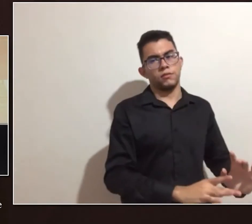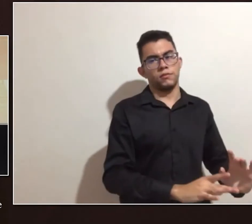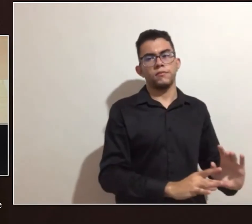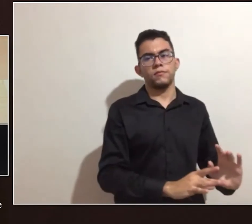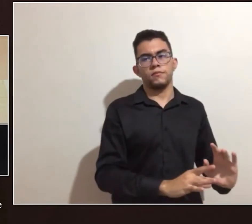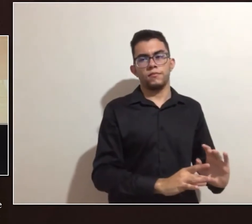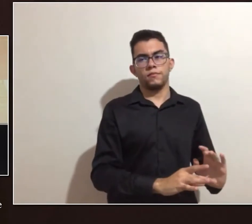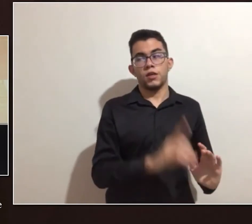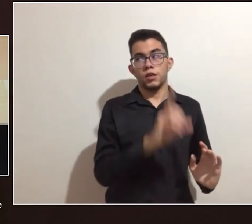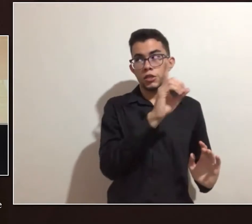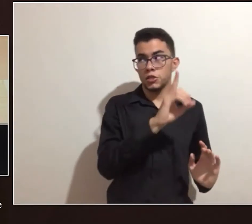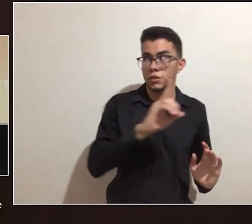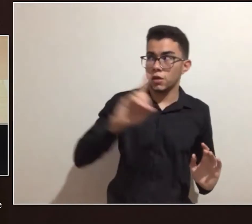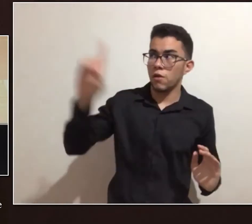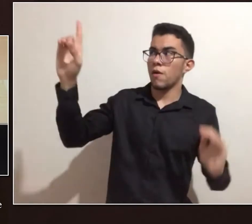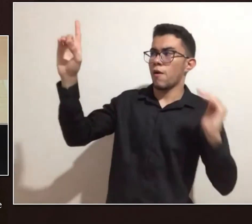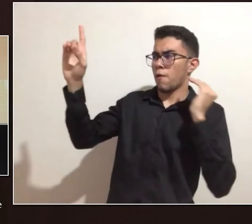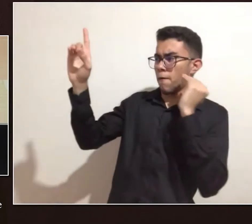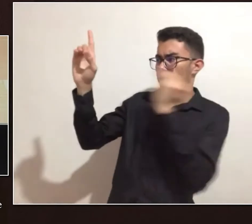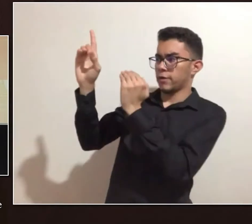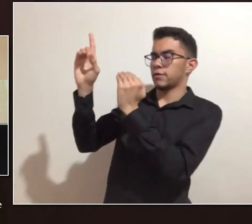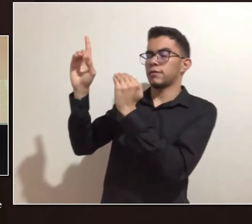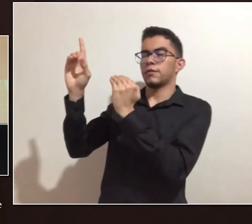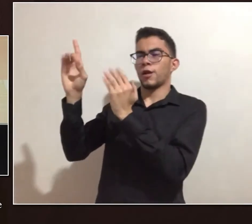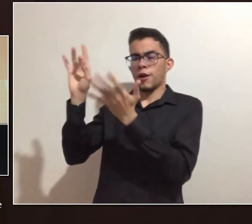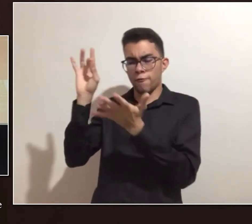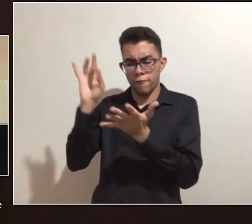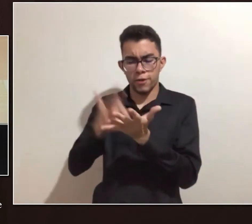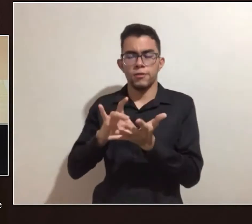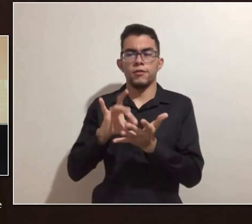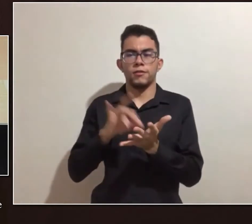Deus vivo e verdadeiro.